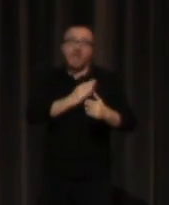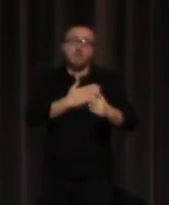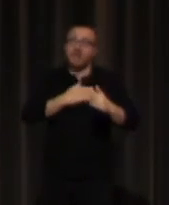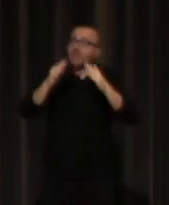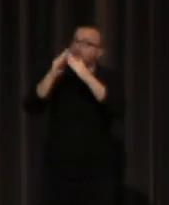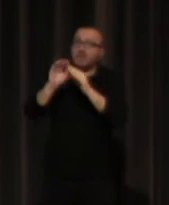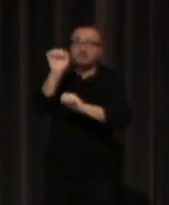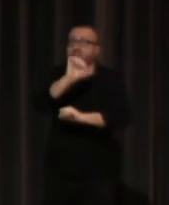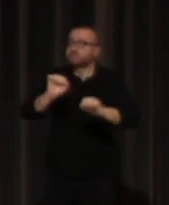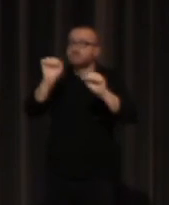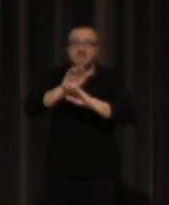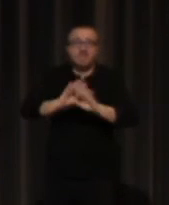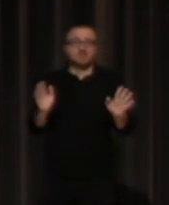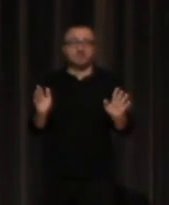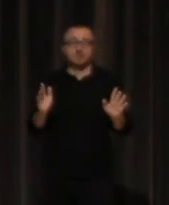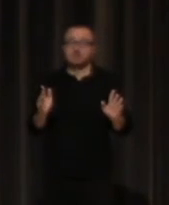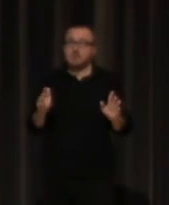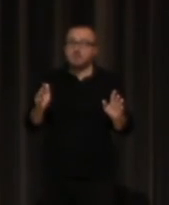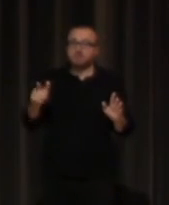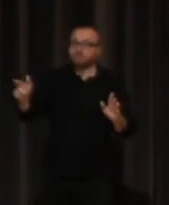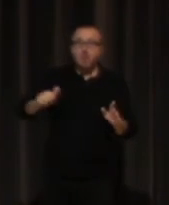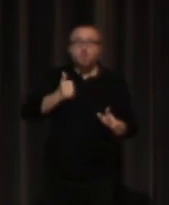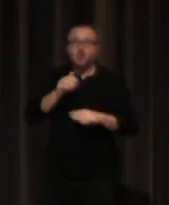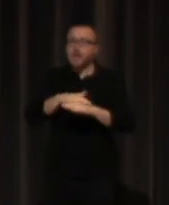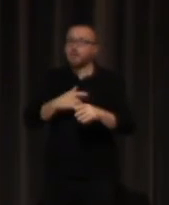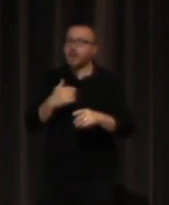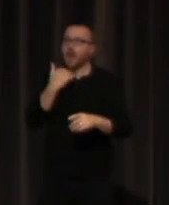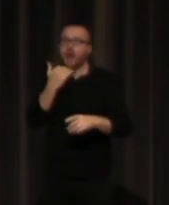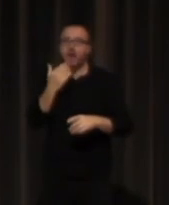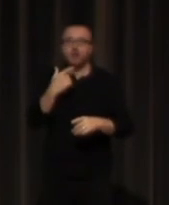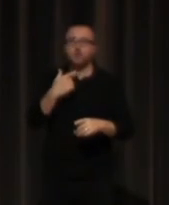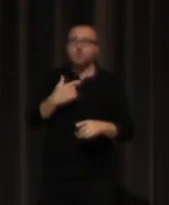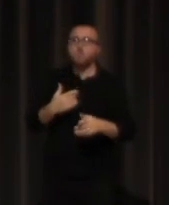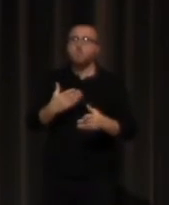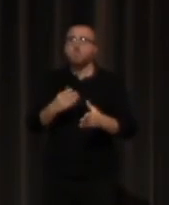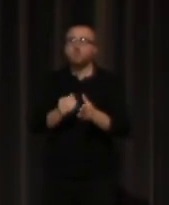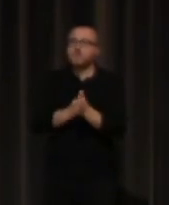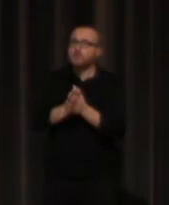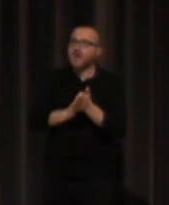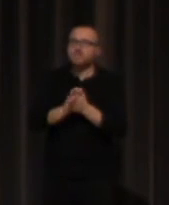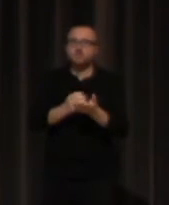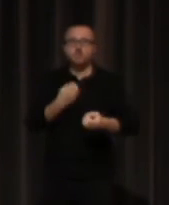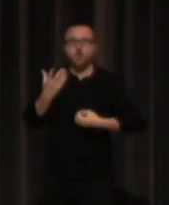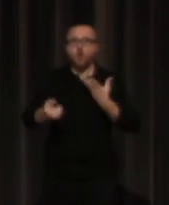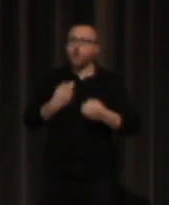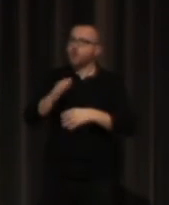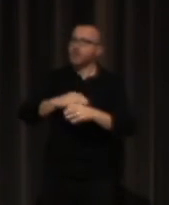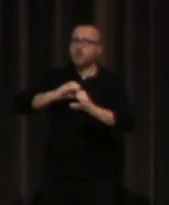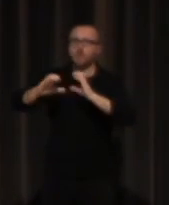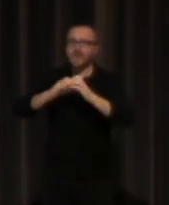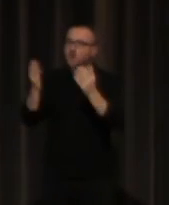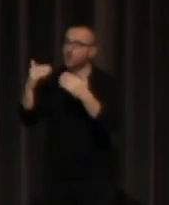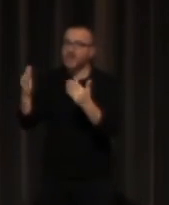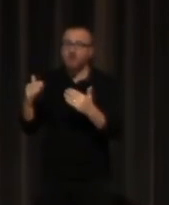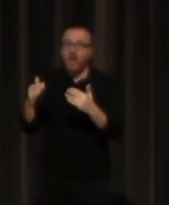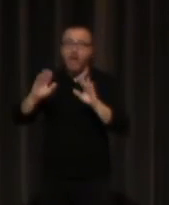tota aquella comunitat en la qual ell hauria pogut pertanyir es va esfondrar i amb això les ganes